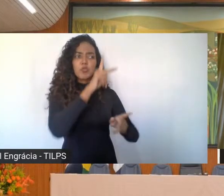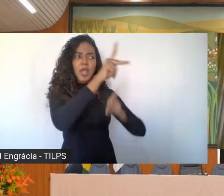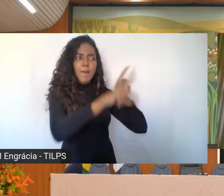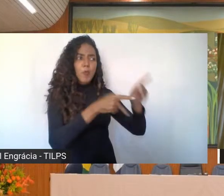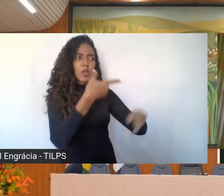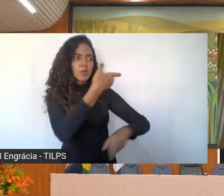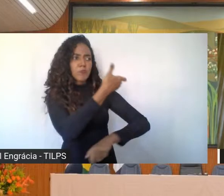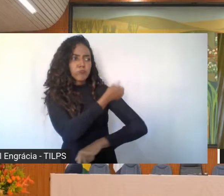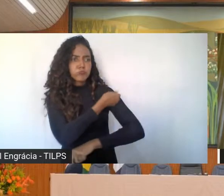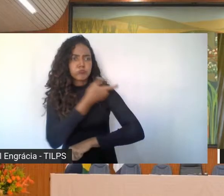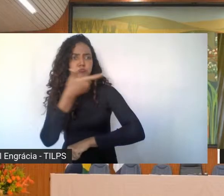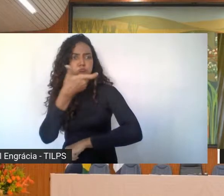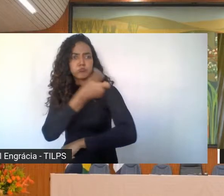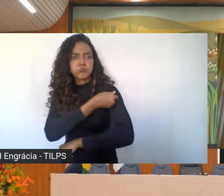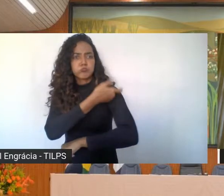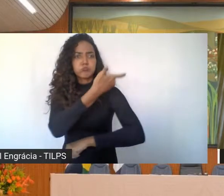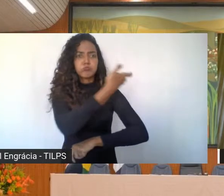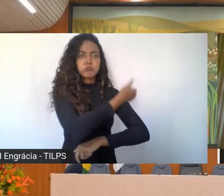de forma massiva,